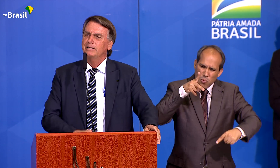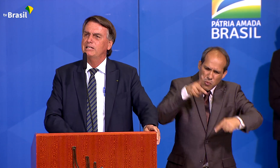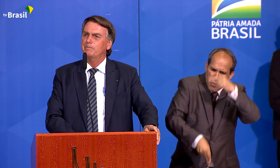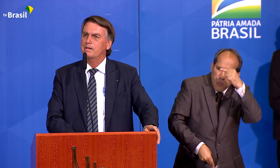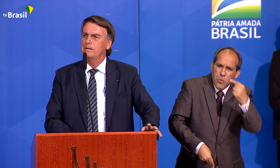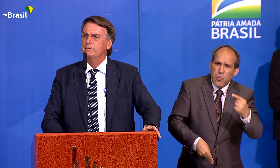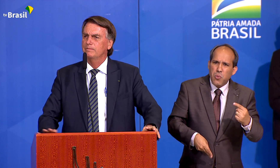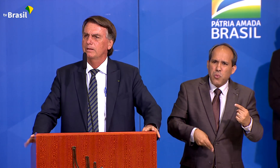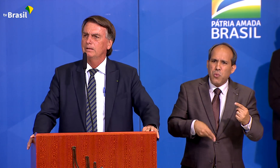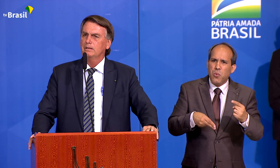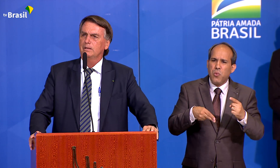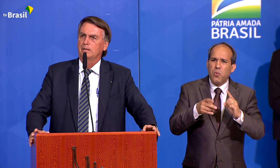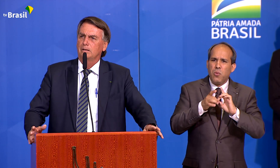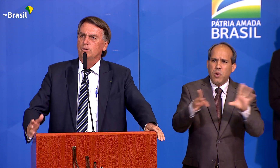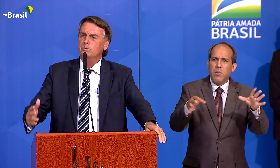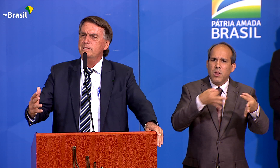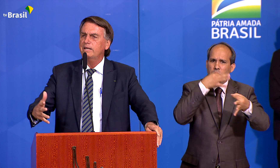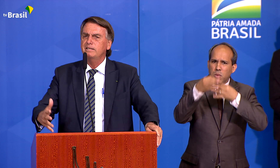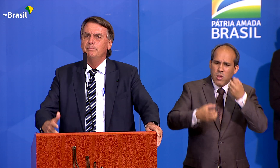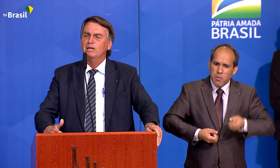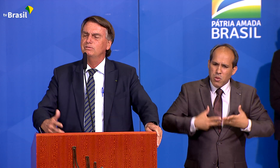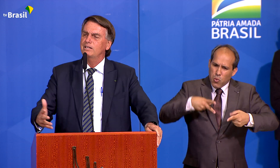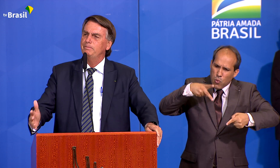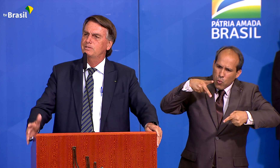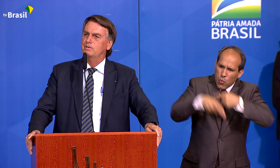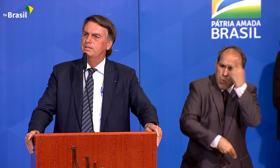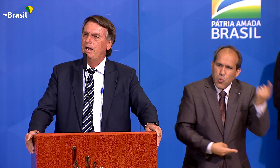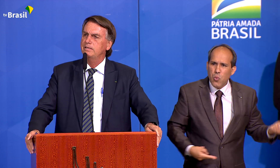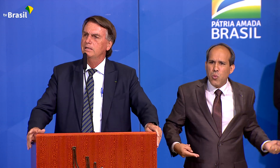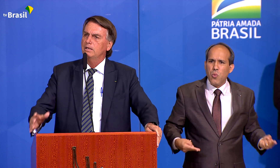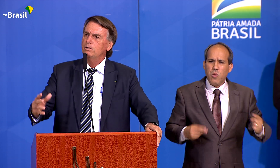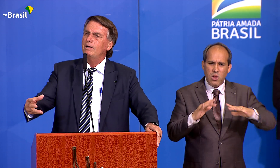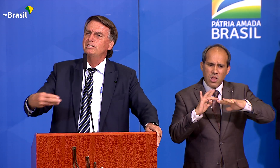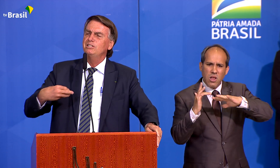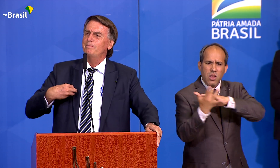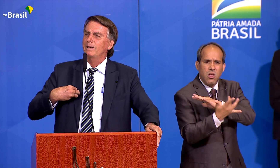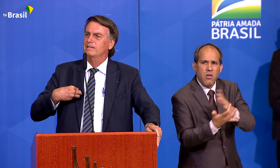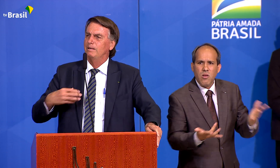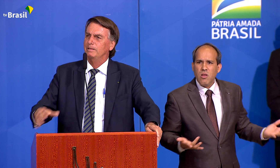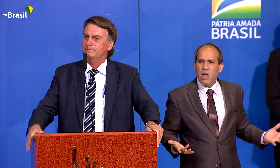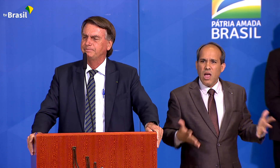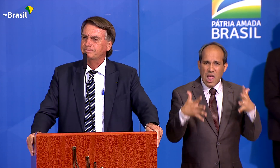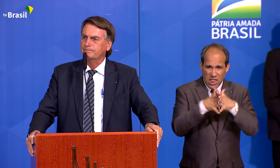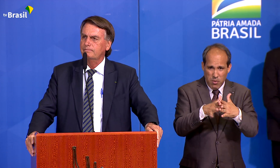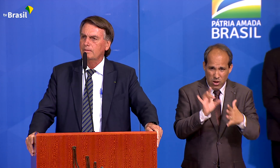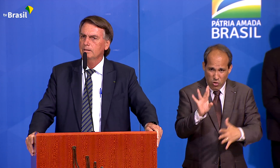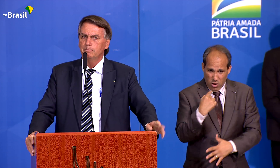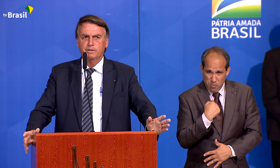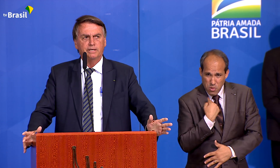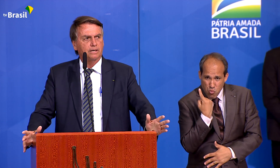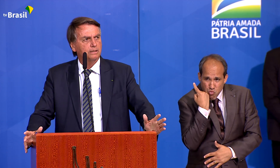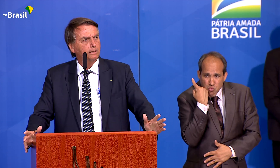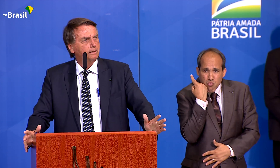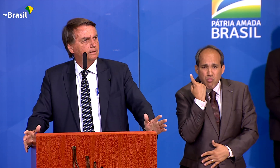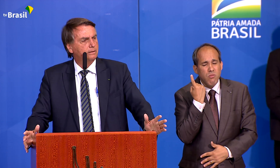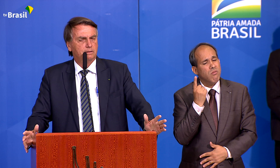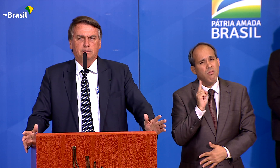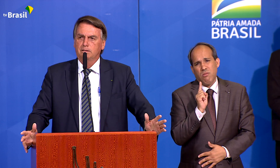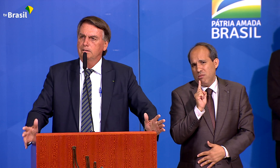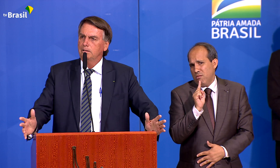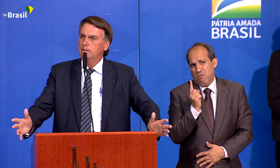da liberdade de expressão o cerceamento das mídias sociais não atinge apenas a mim porque